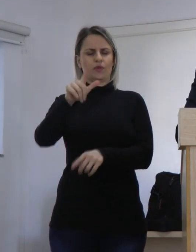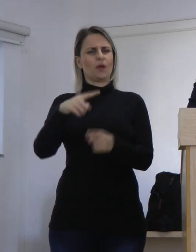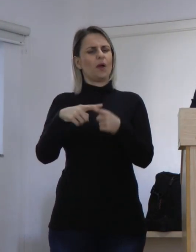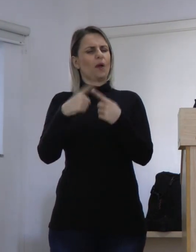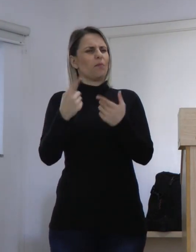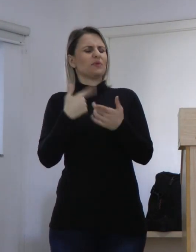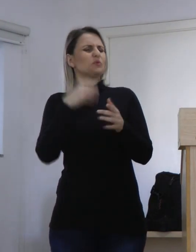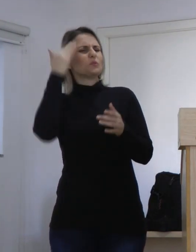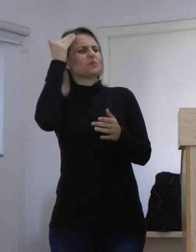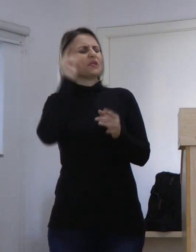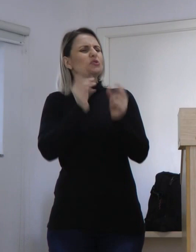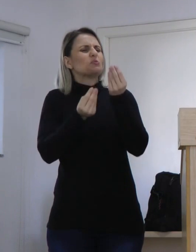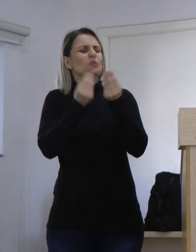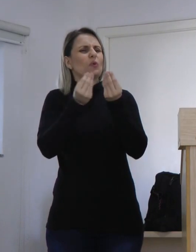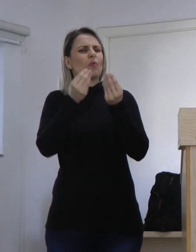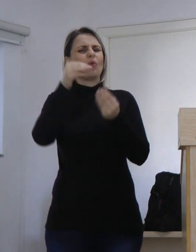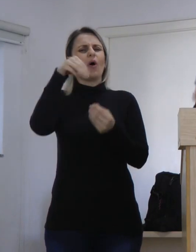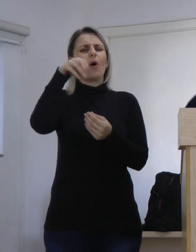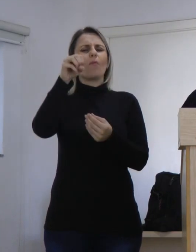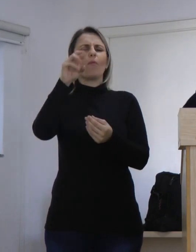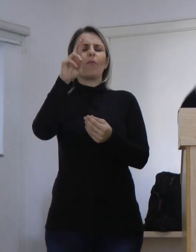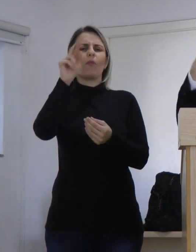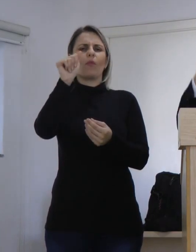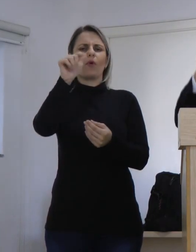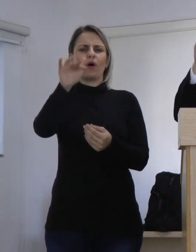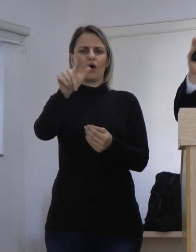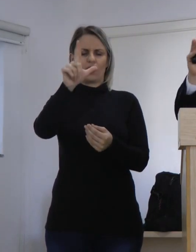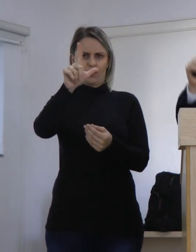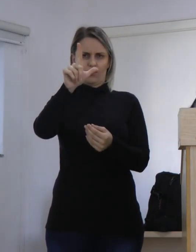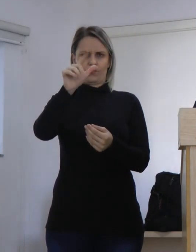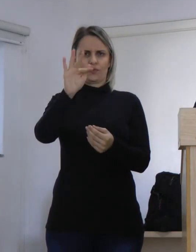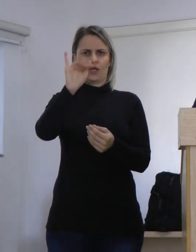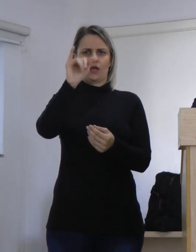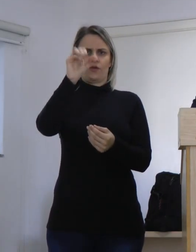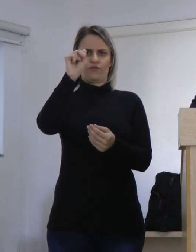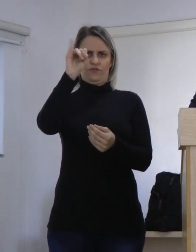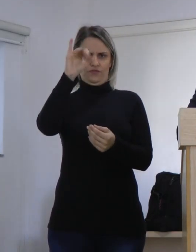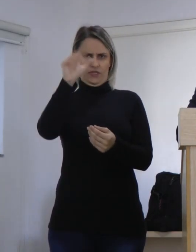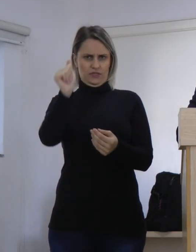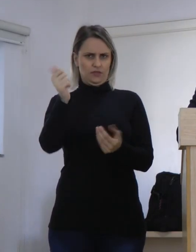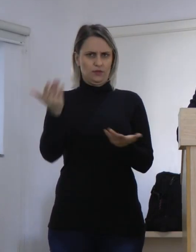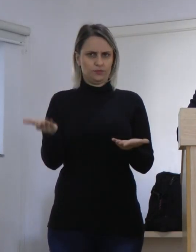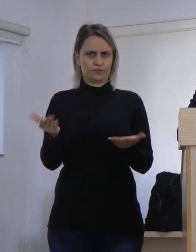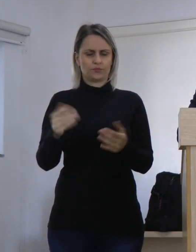Vamos explicar. Pessoal, o que normalmente cearense, como eu, gosta de comer?